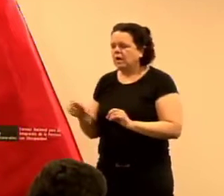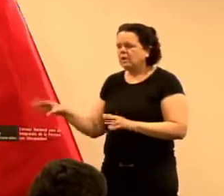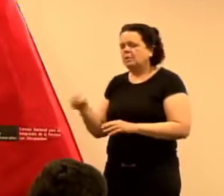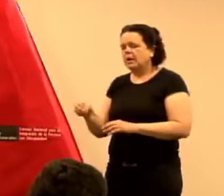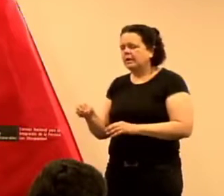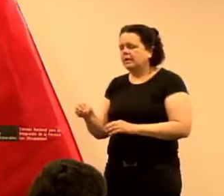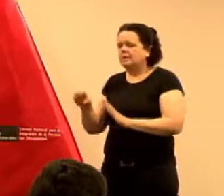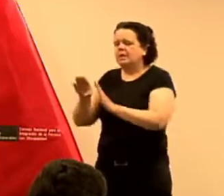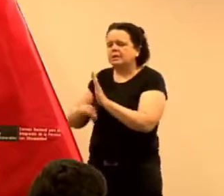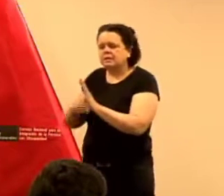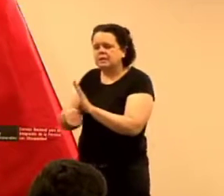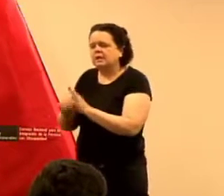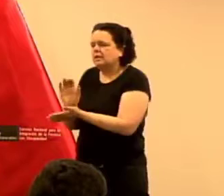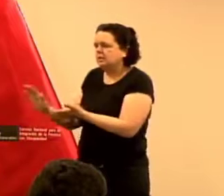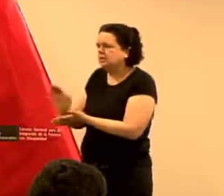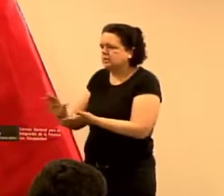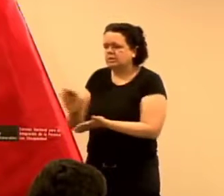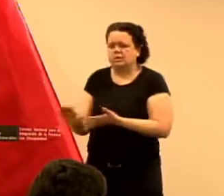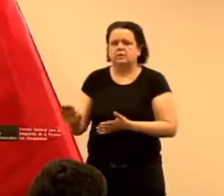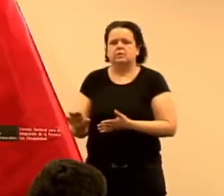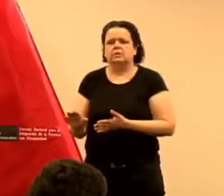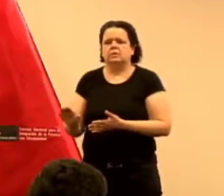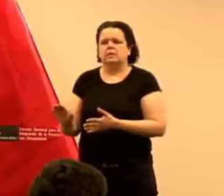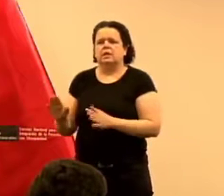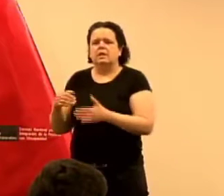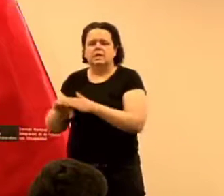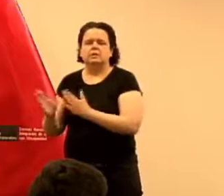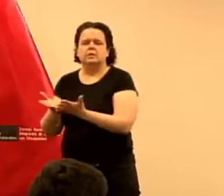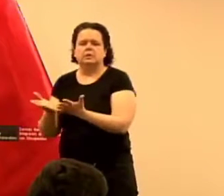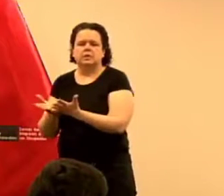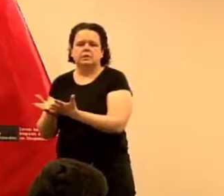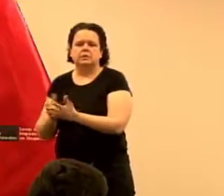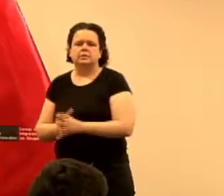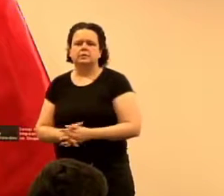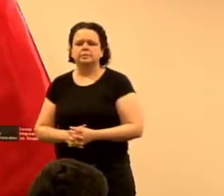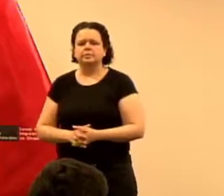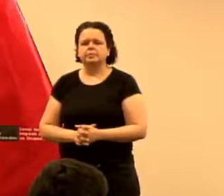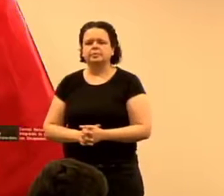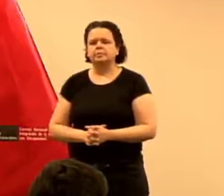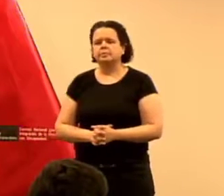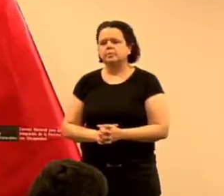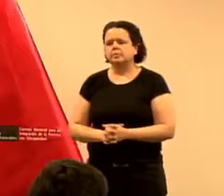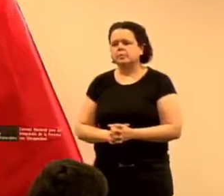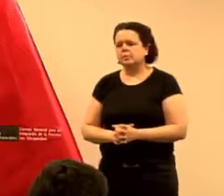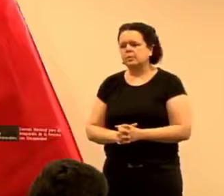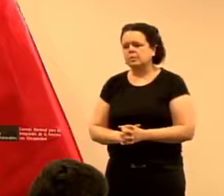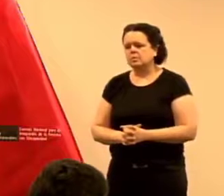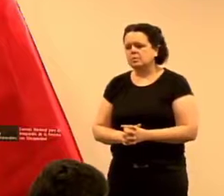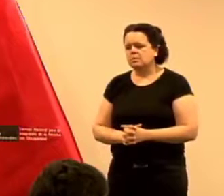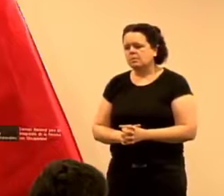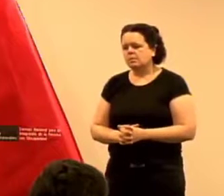para reducir la exclusión en el nivel educativo de los niños y niñas.